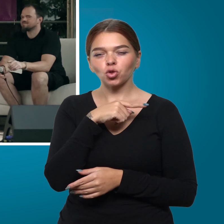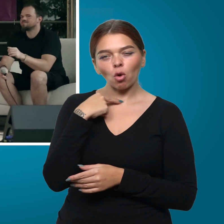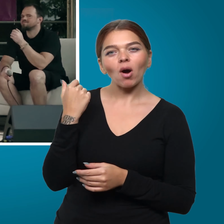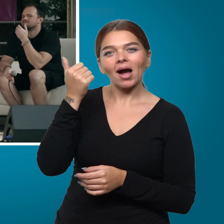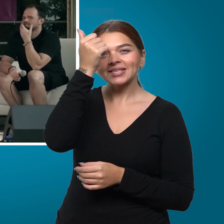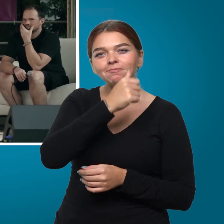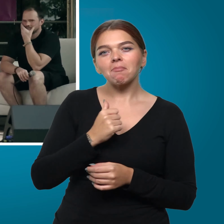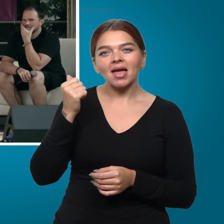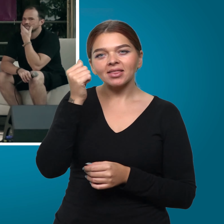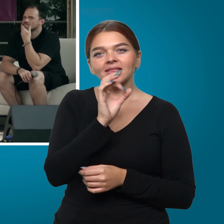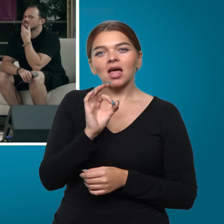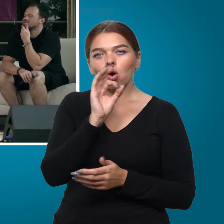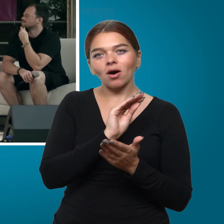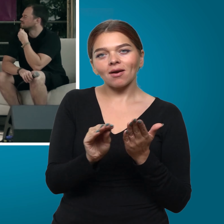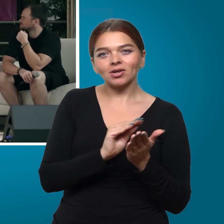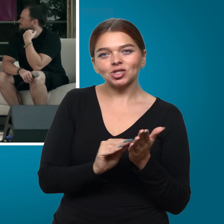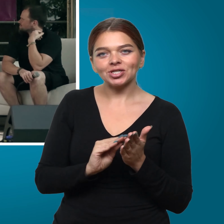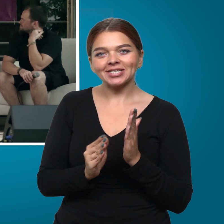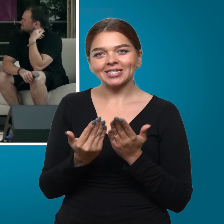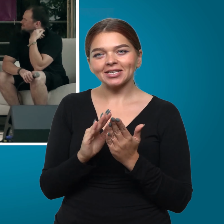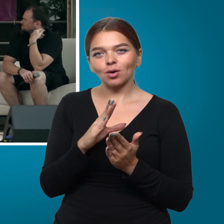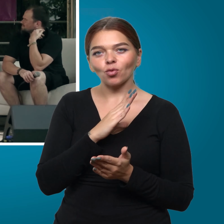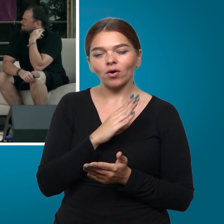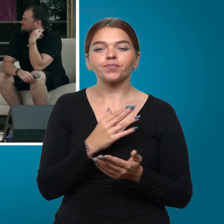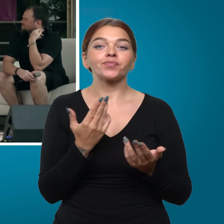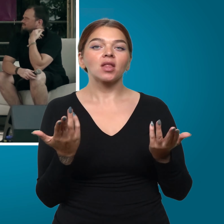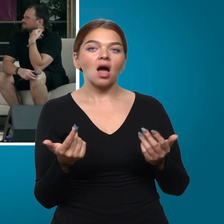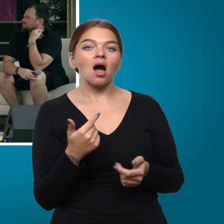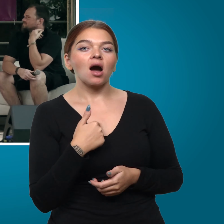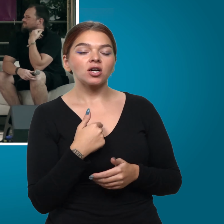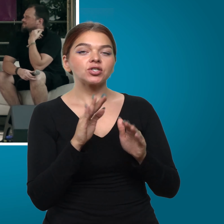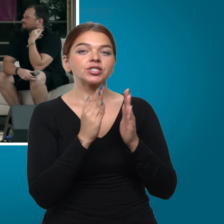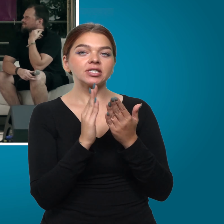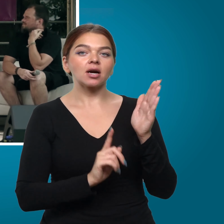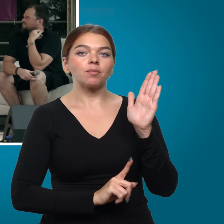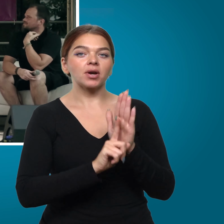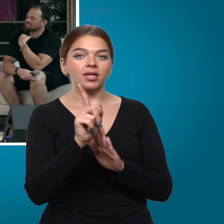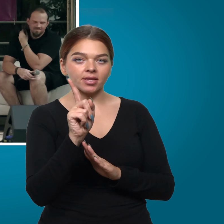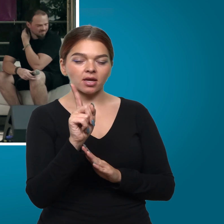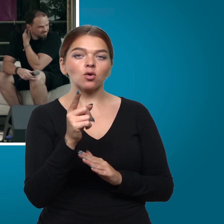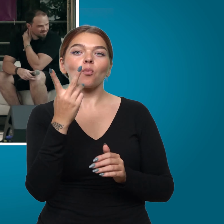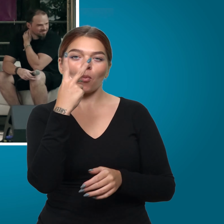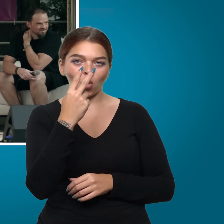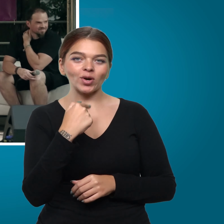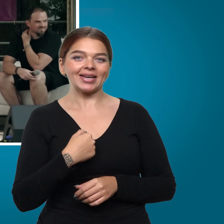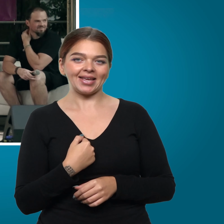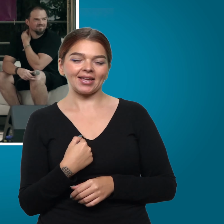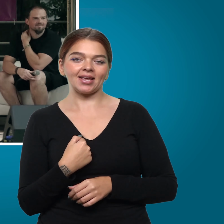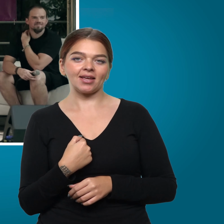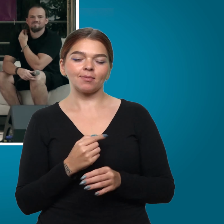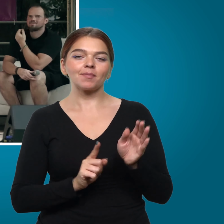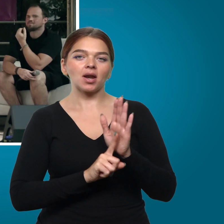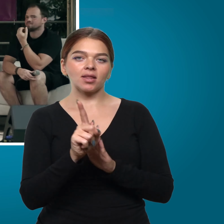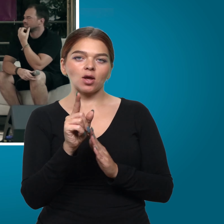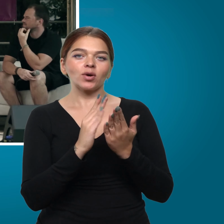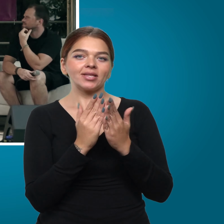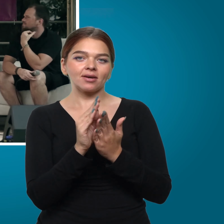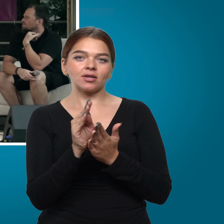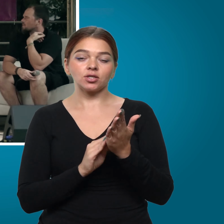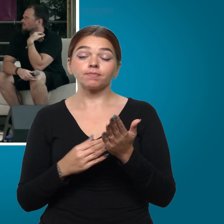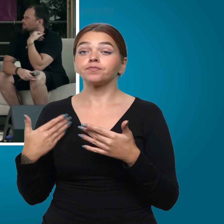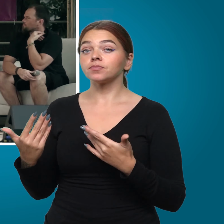aš knygą pradėjau rašyti, būdama paauglė, tai... Tai sąmoningai, pavyzdžiui, tai, kad tai yra mergina, pagrindinė